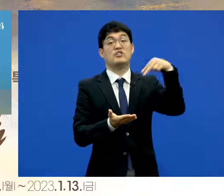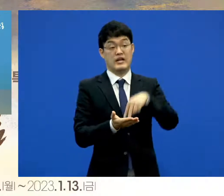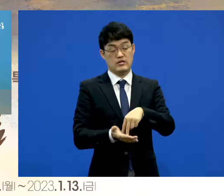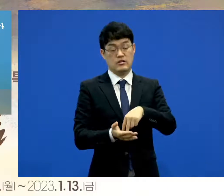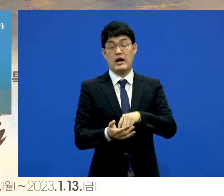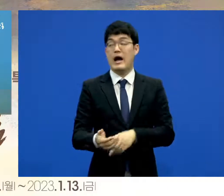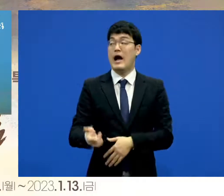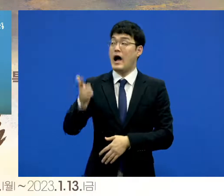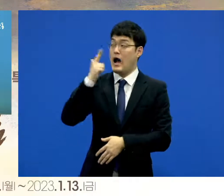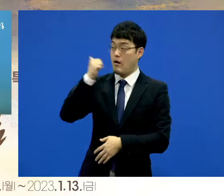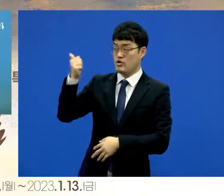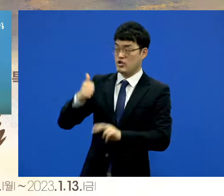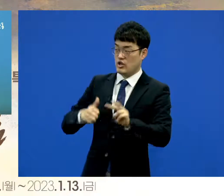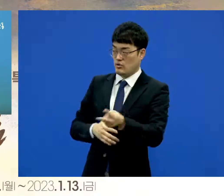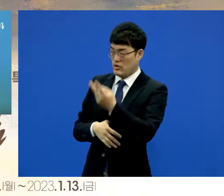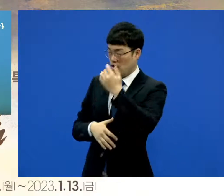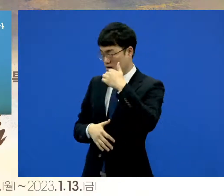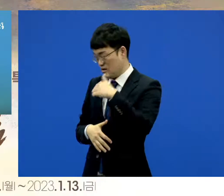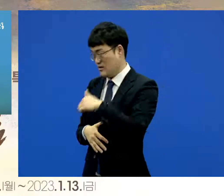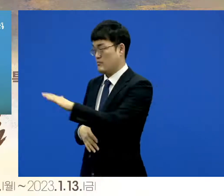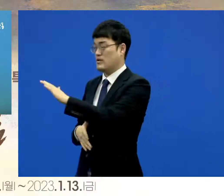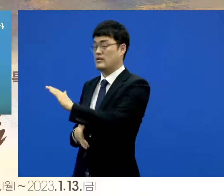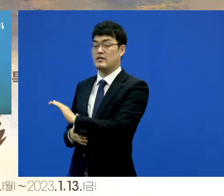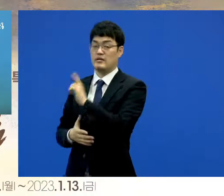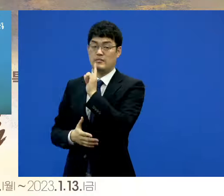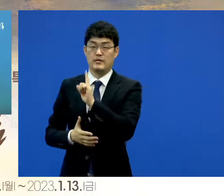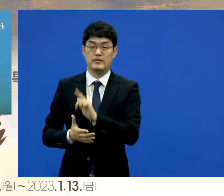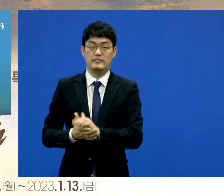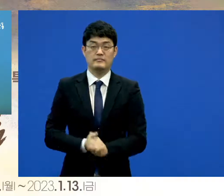중요한 순간입니다. 긴장감이 팽팽하게 돕니다.